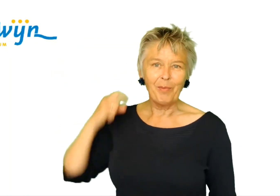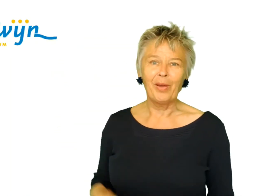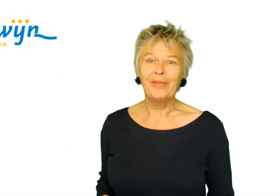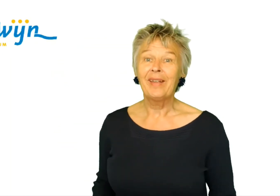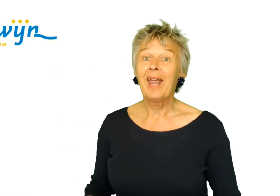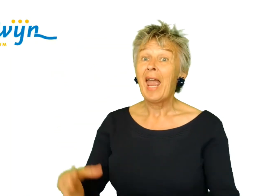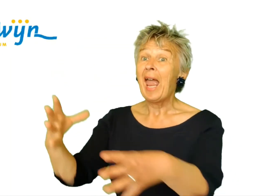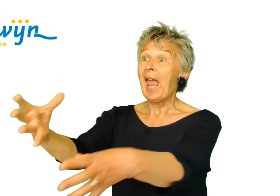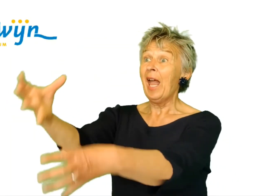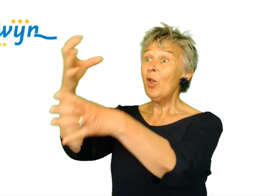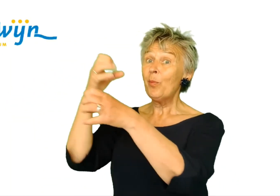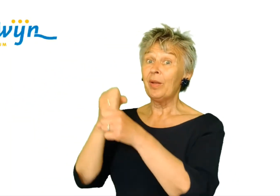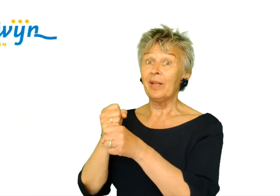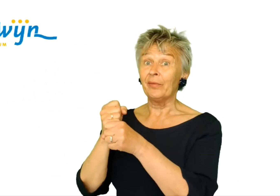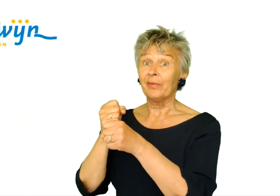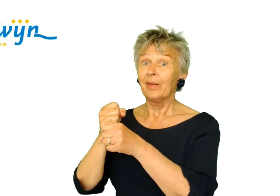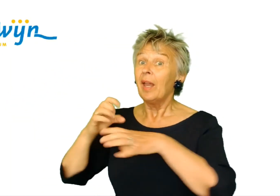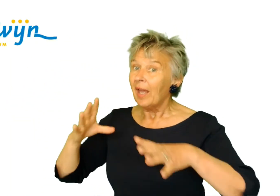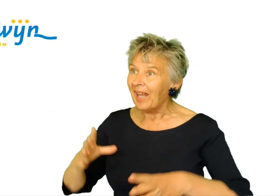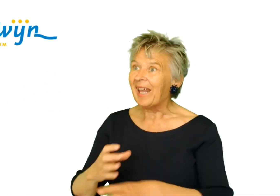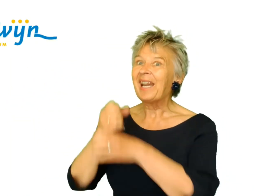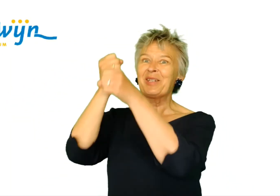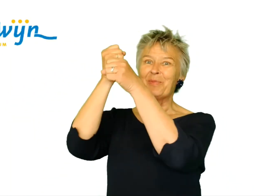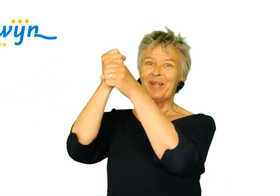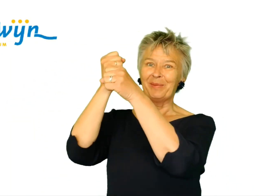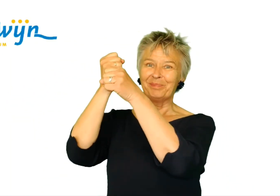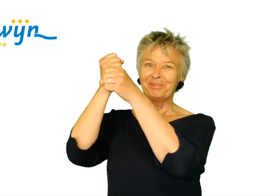brandweerman, help me dan, red me dan.